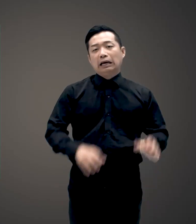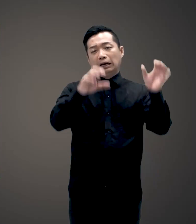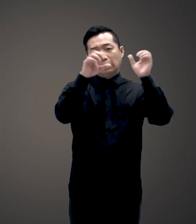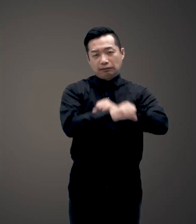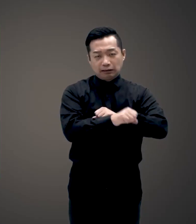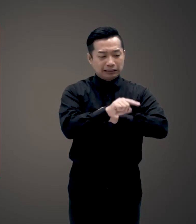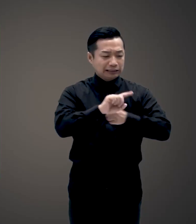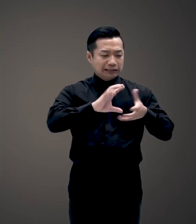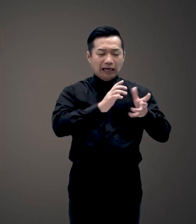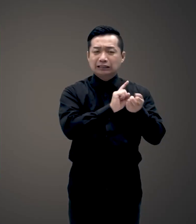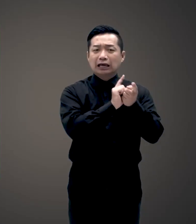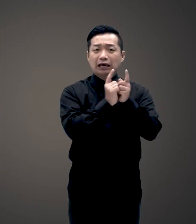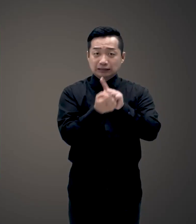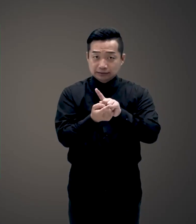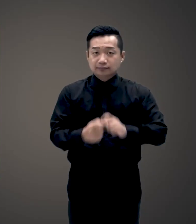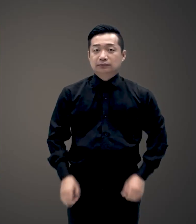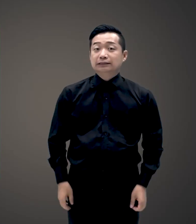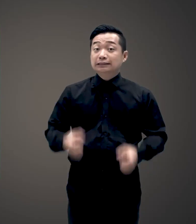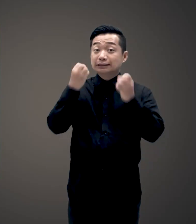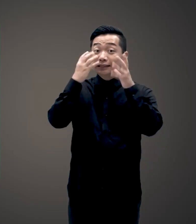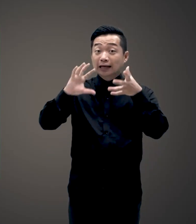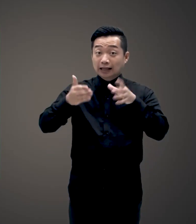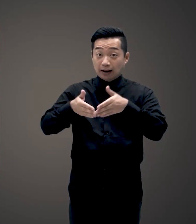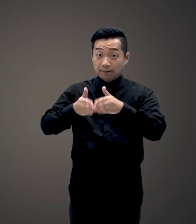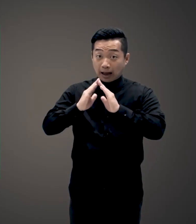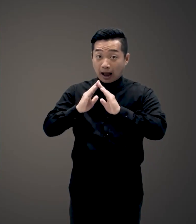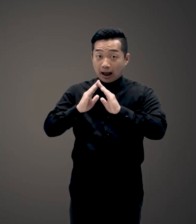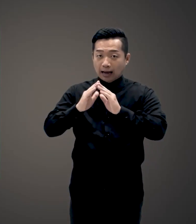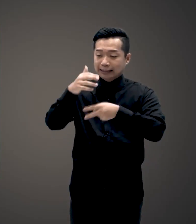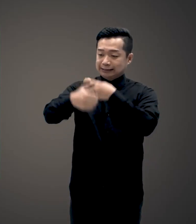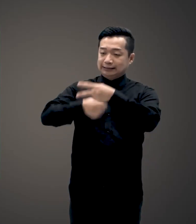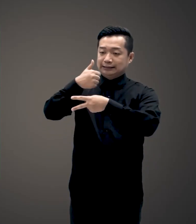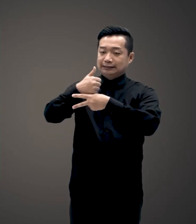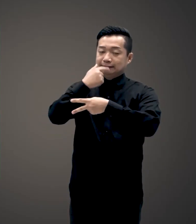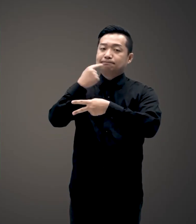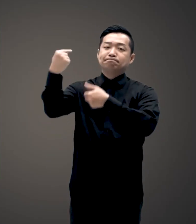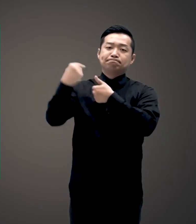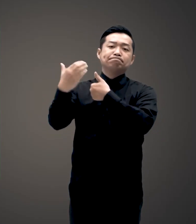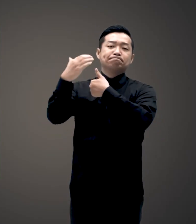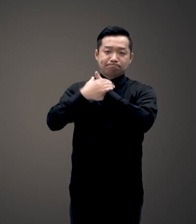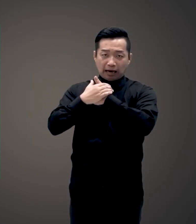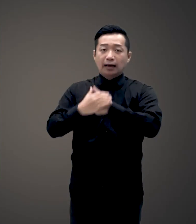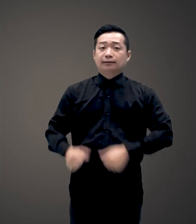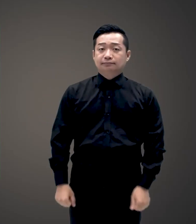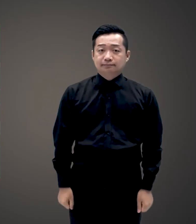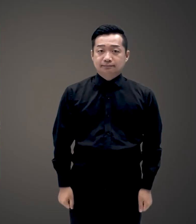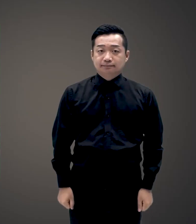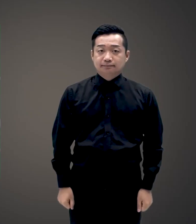멸망한 트로이아를 대신할 새로운 나라를 건국하라는 신탁을 받은 그는